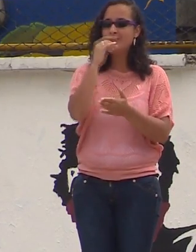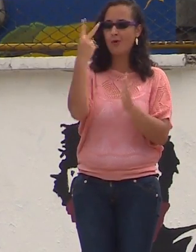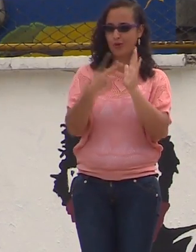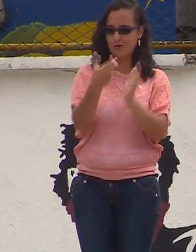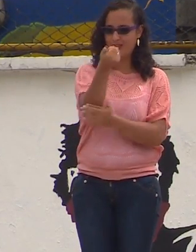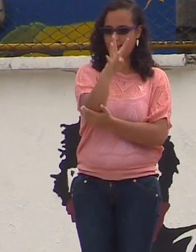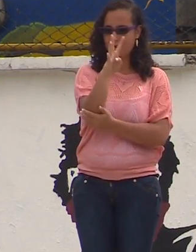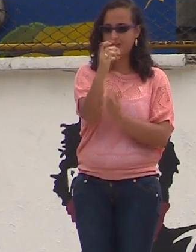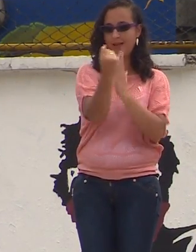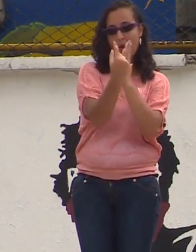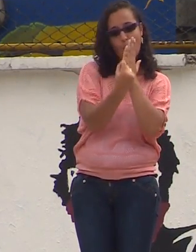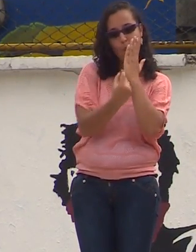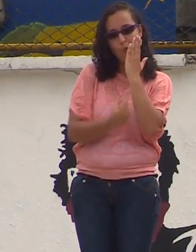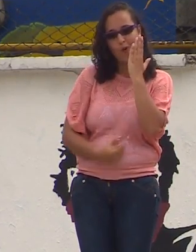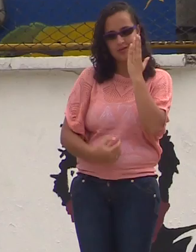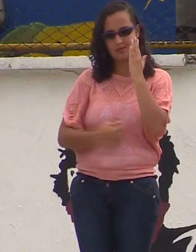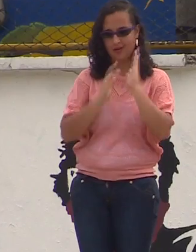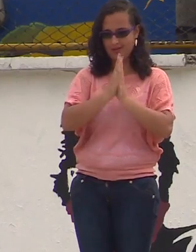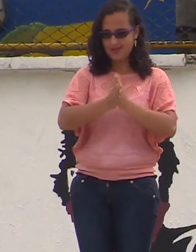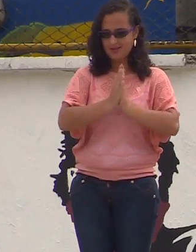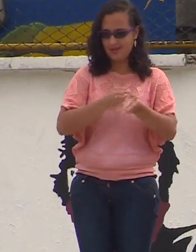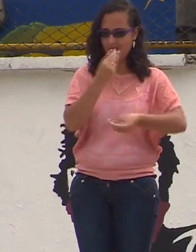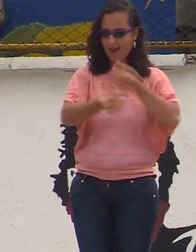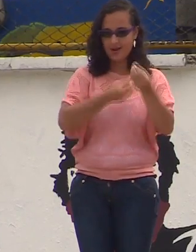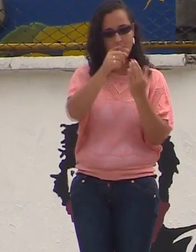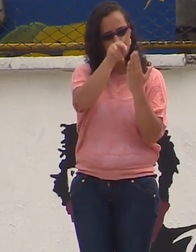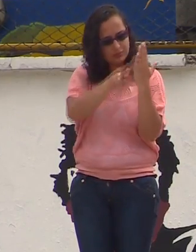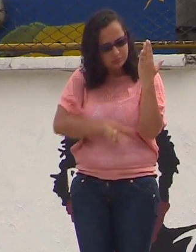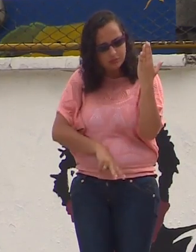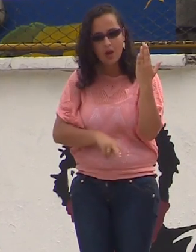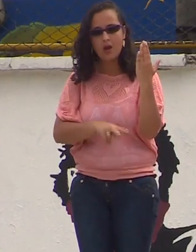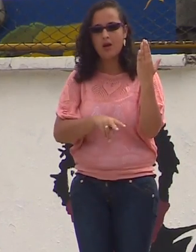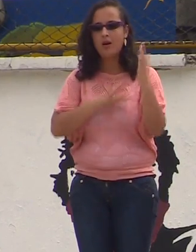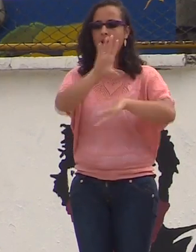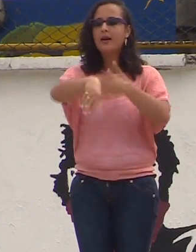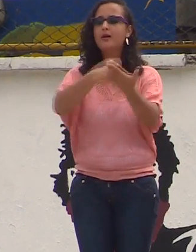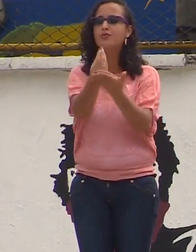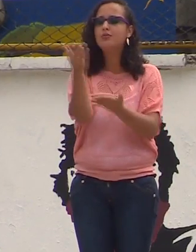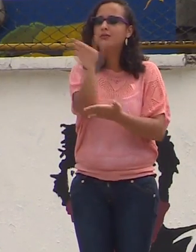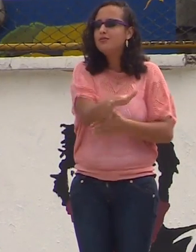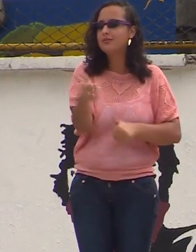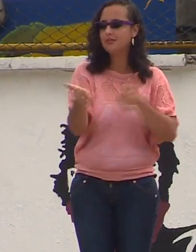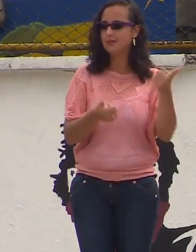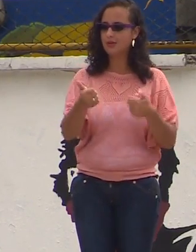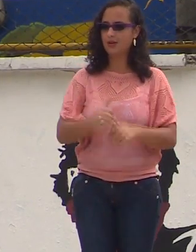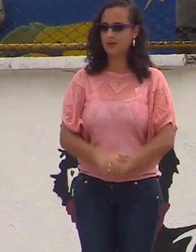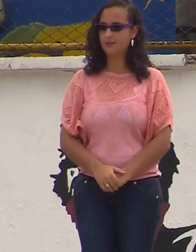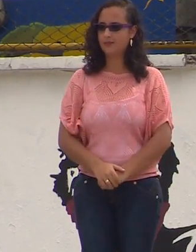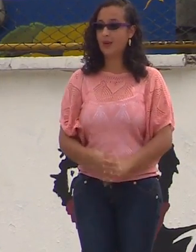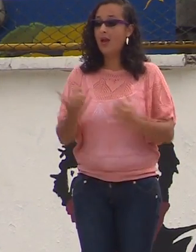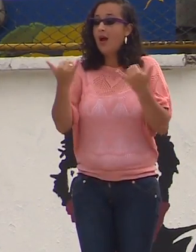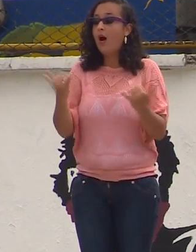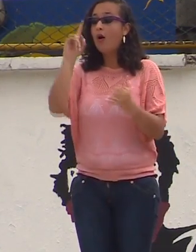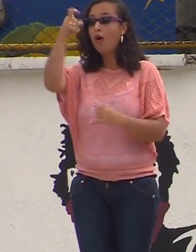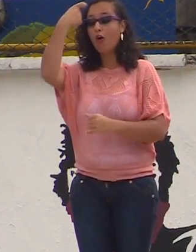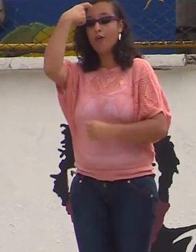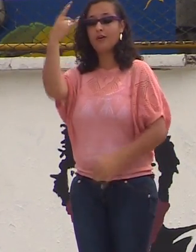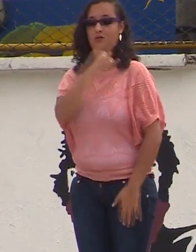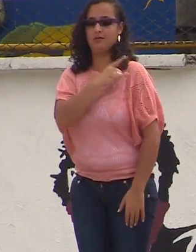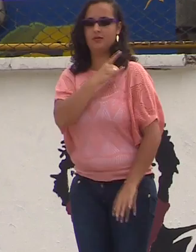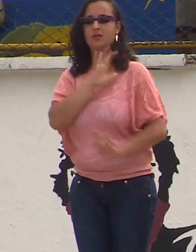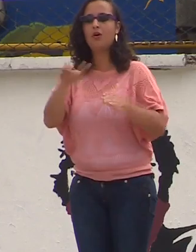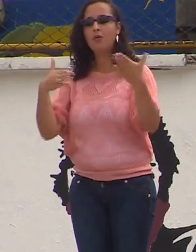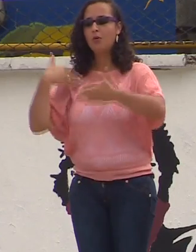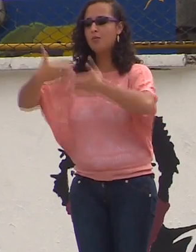año, la afirmación de este gobierno universitario frente a los procesos de organización